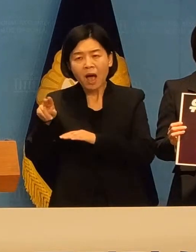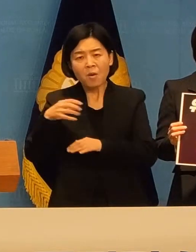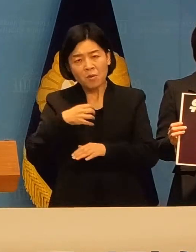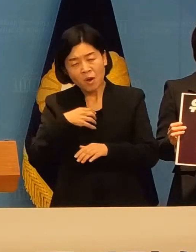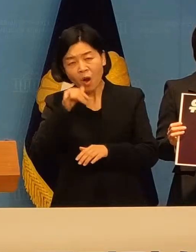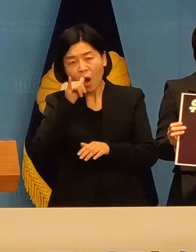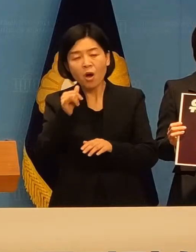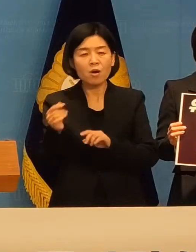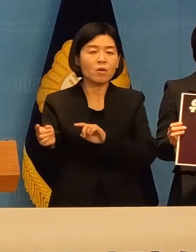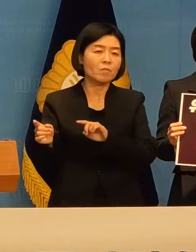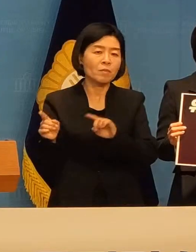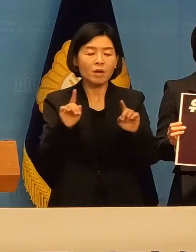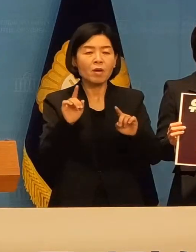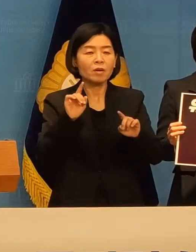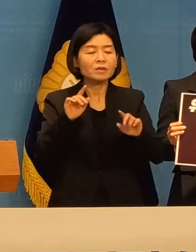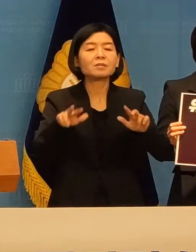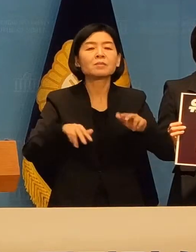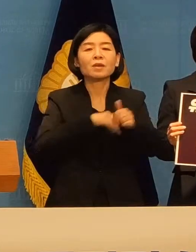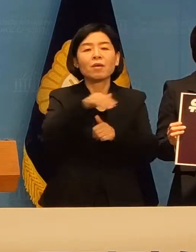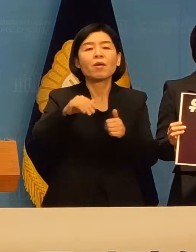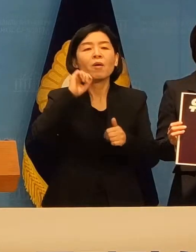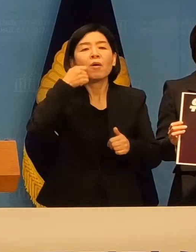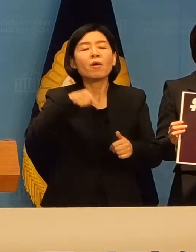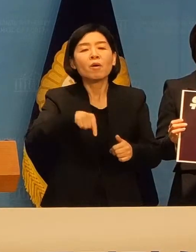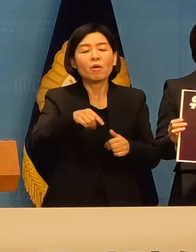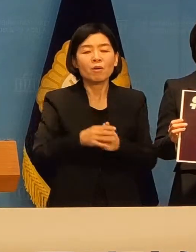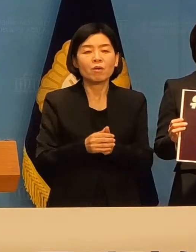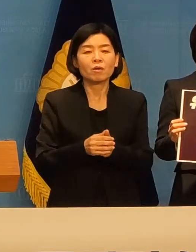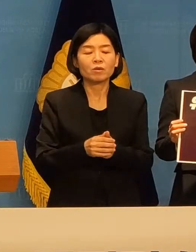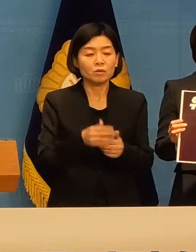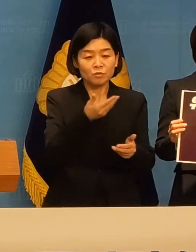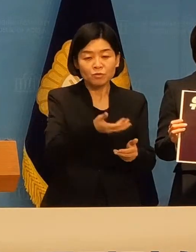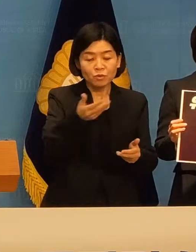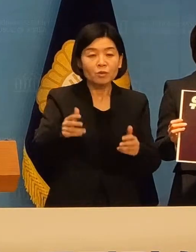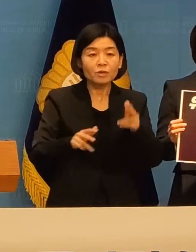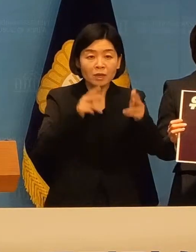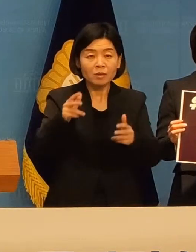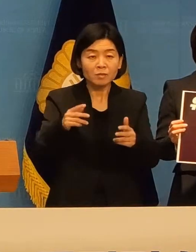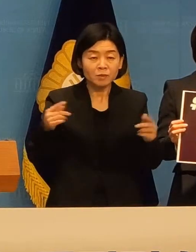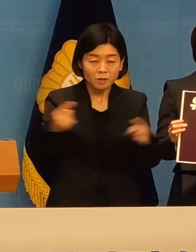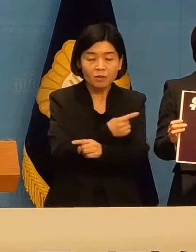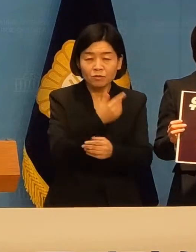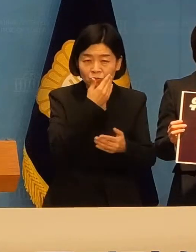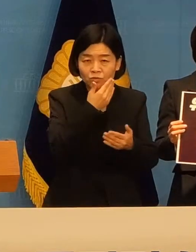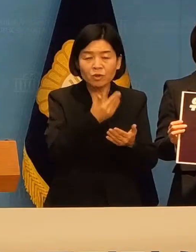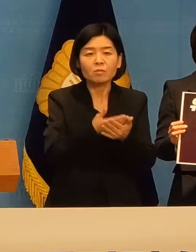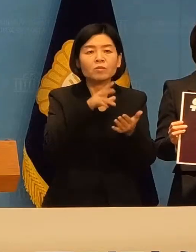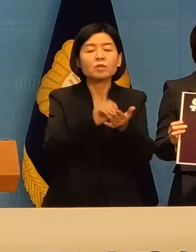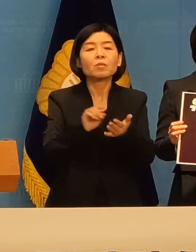사라질 위기에 놓여 있습니다. 유통산업의 전환기 가장 큰 문제는 유통자본이 지금의